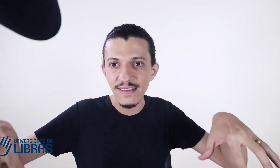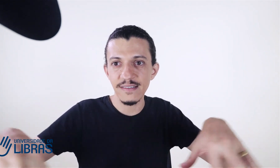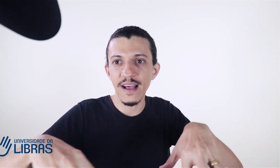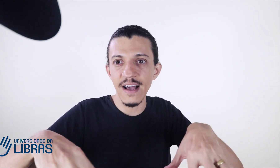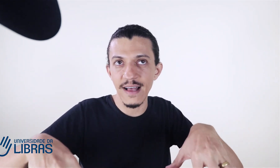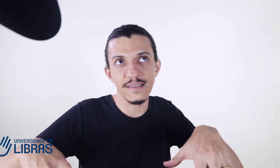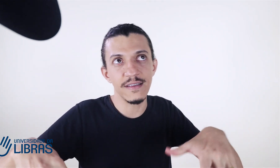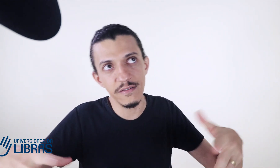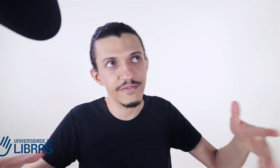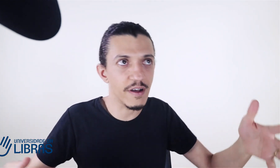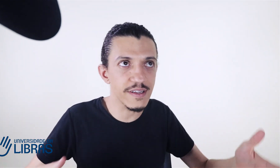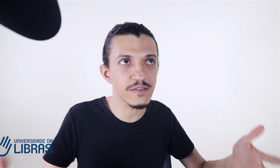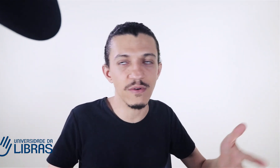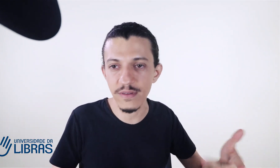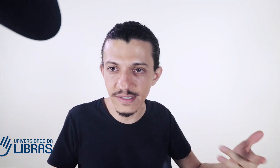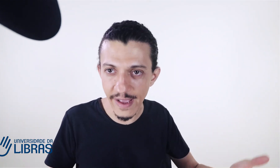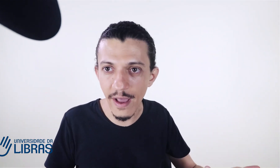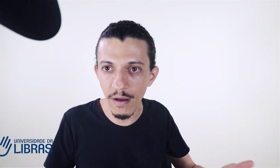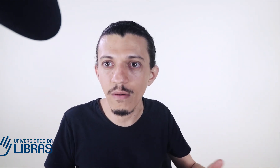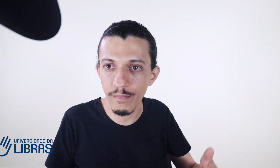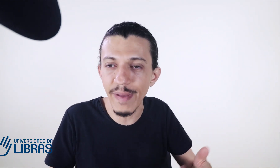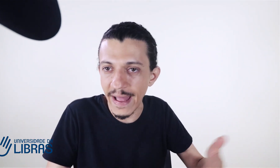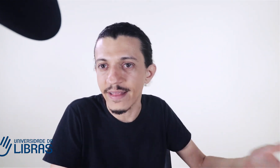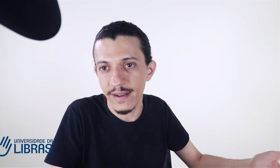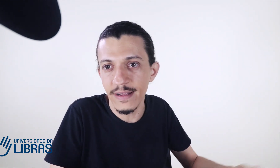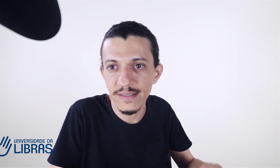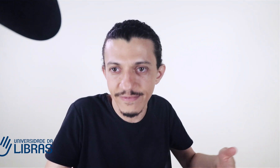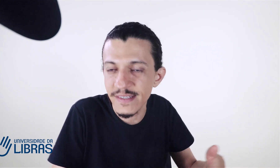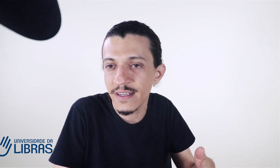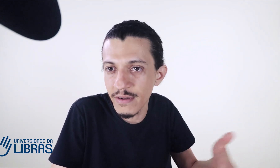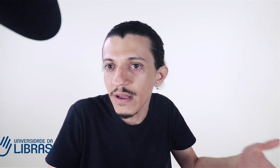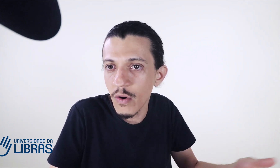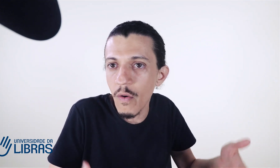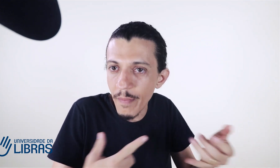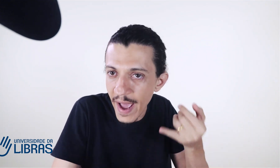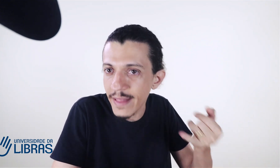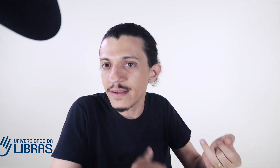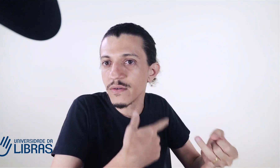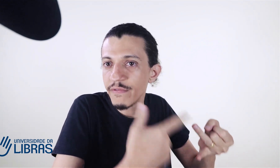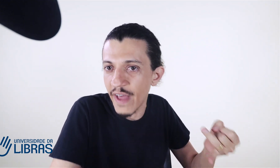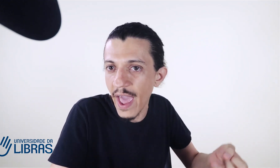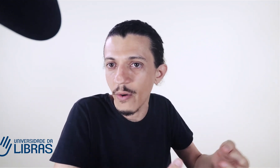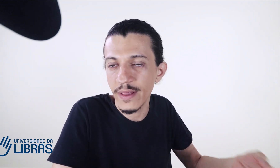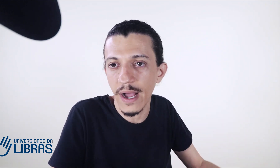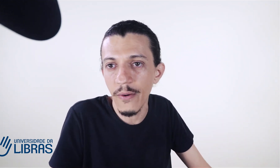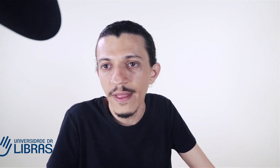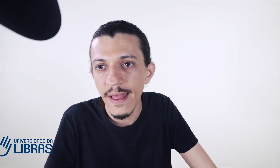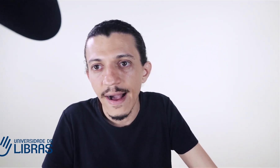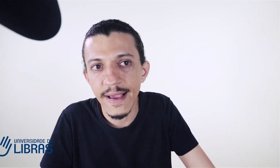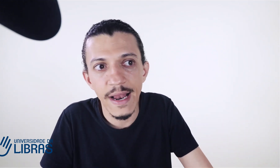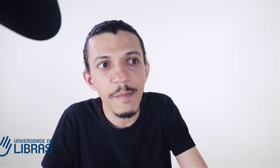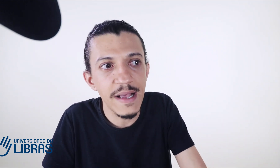na casa, que no final das contas é pedra, né? Você está fazendo com pedras, com ferro e tal, aquela base